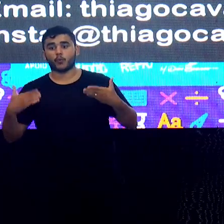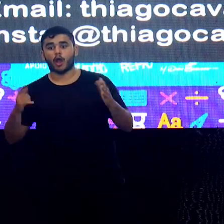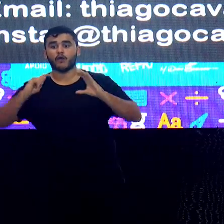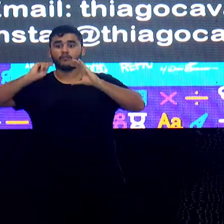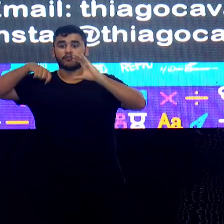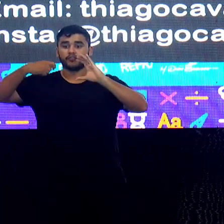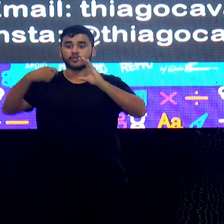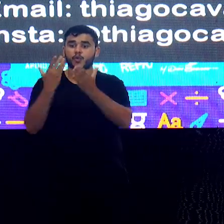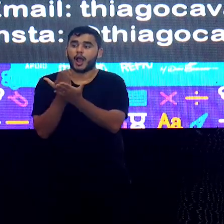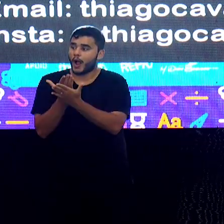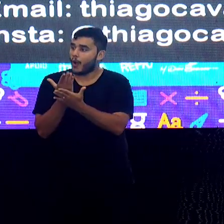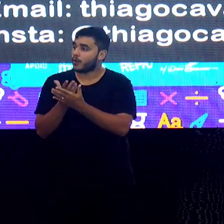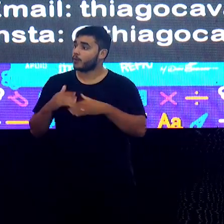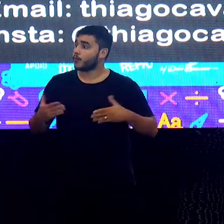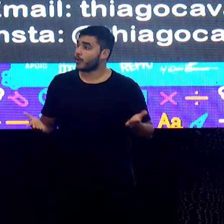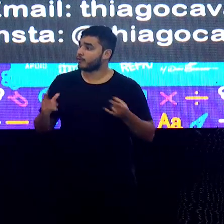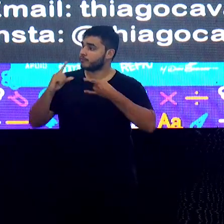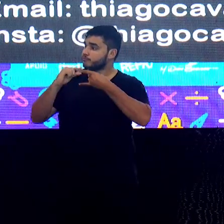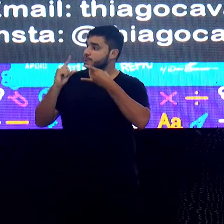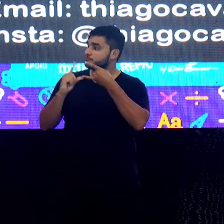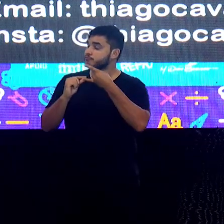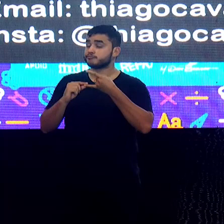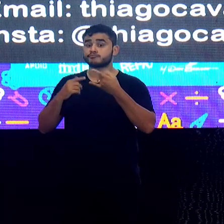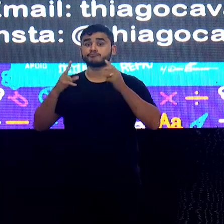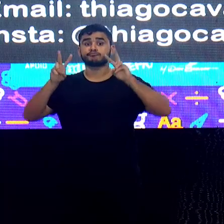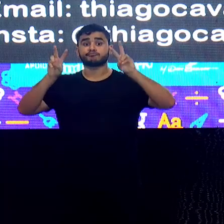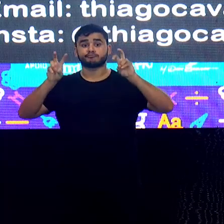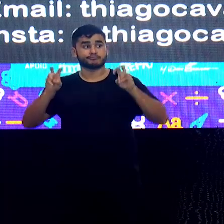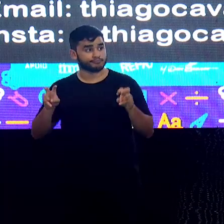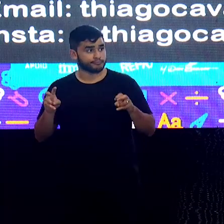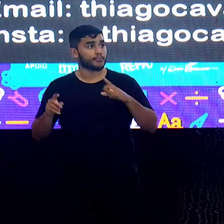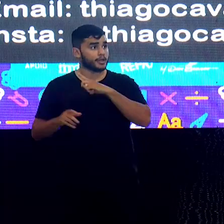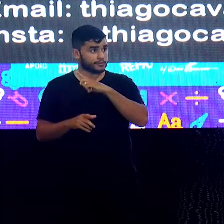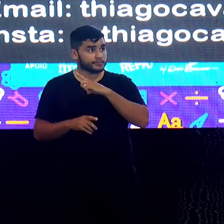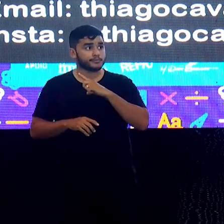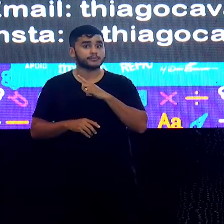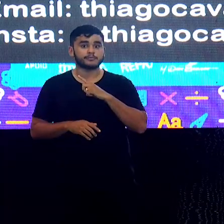boas? Professor, se eu tenho material sobre esse assunto,